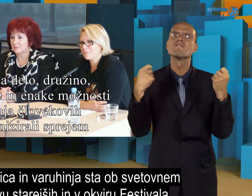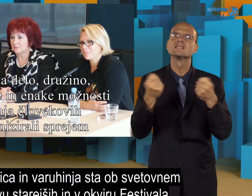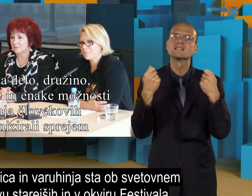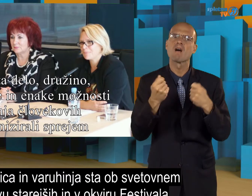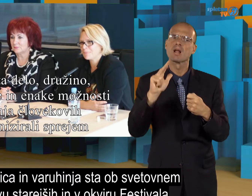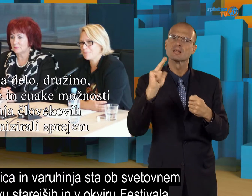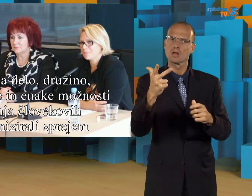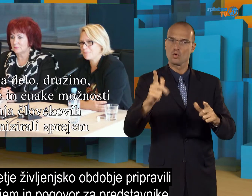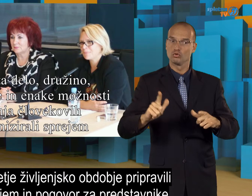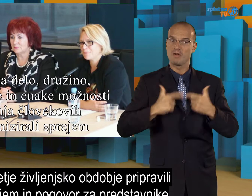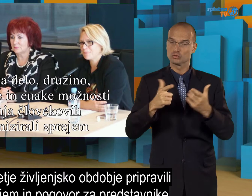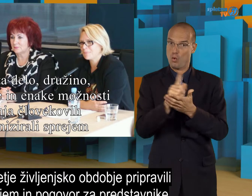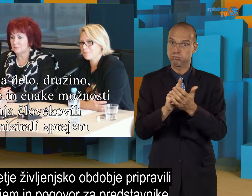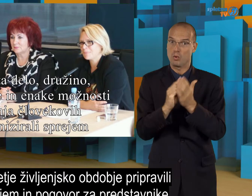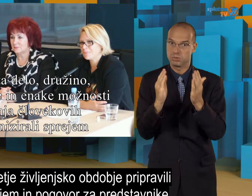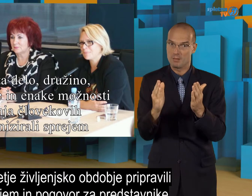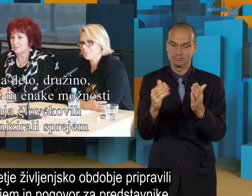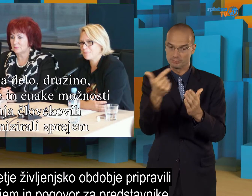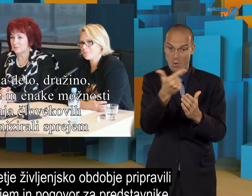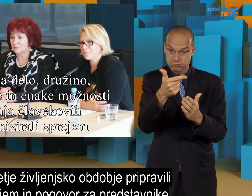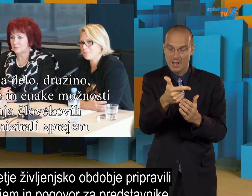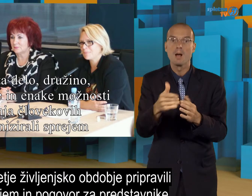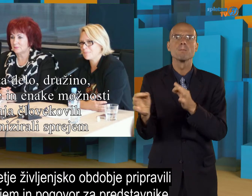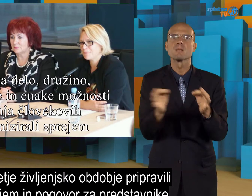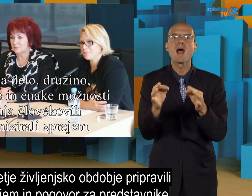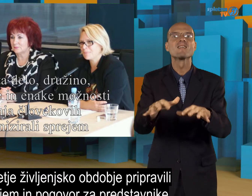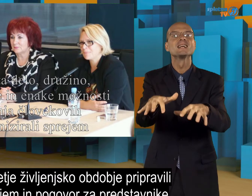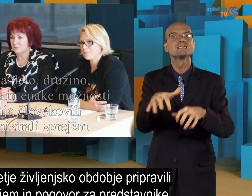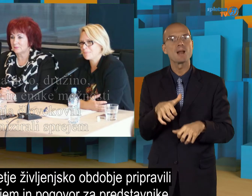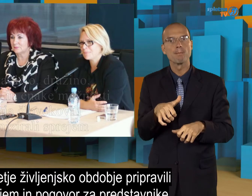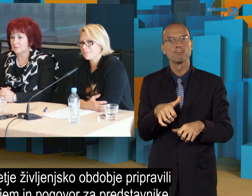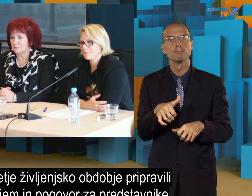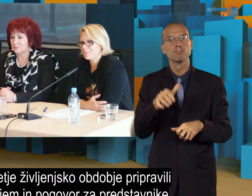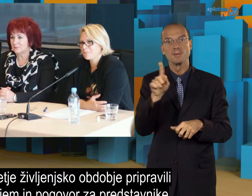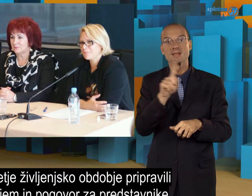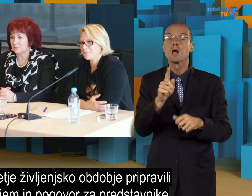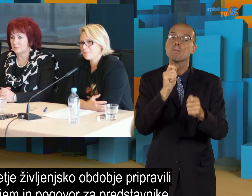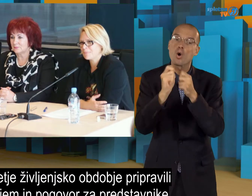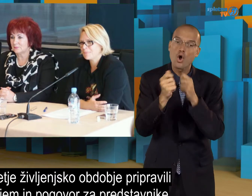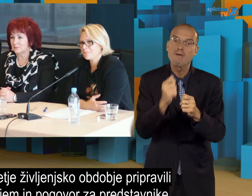in pogovor za predstavnike organizacij in združenj ter nevladnih organizacij.